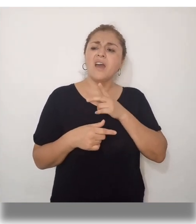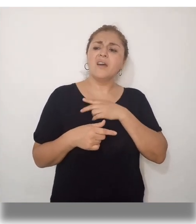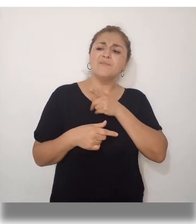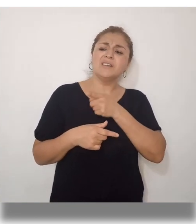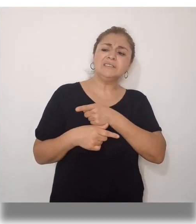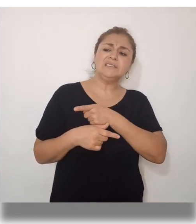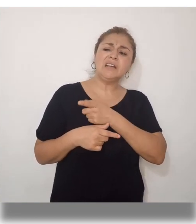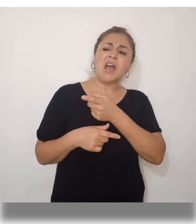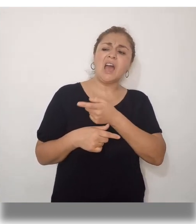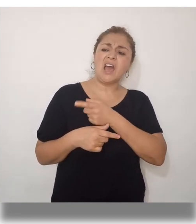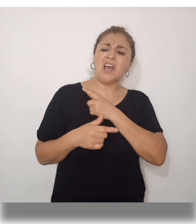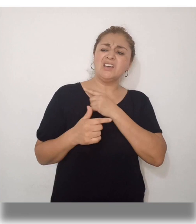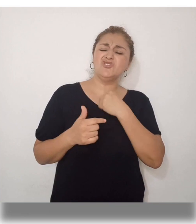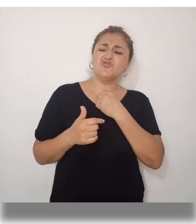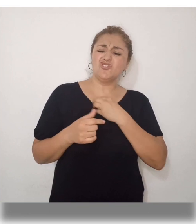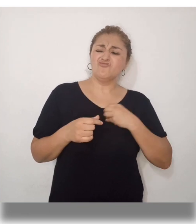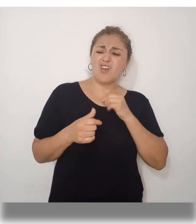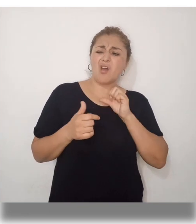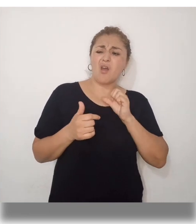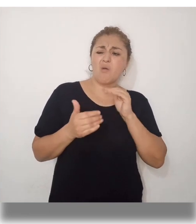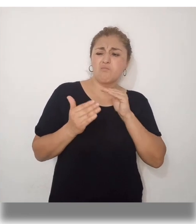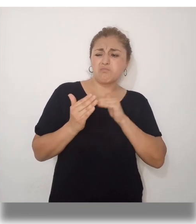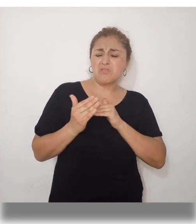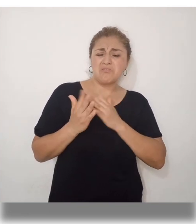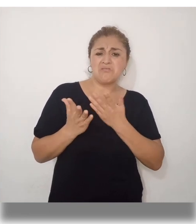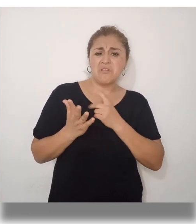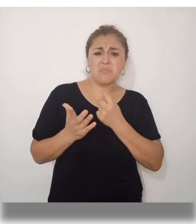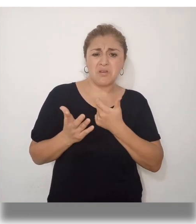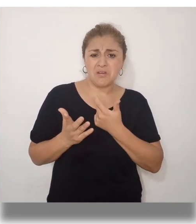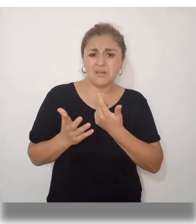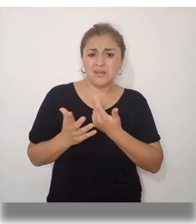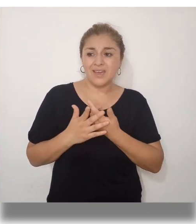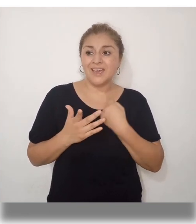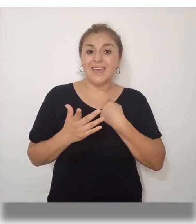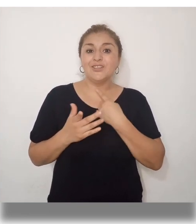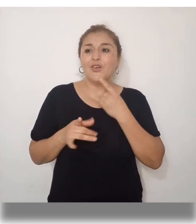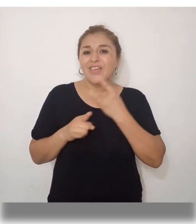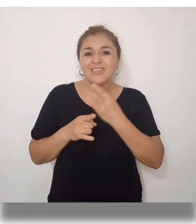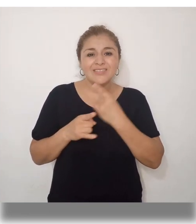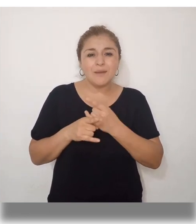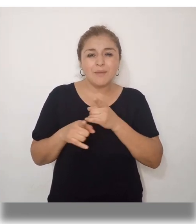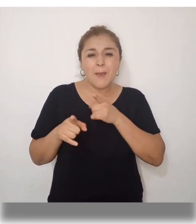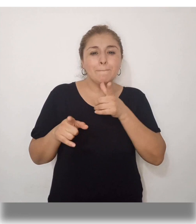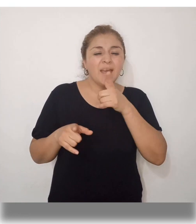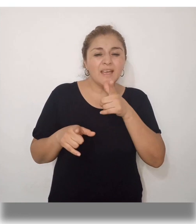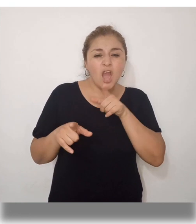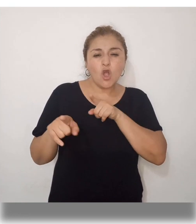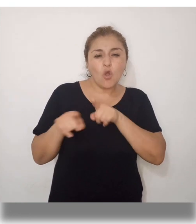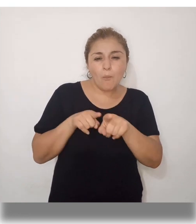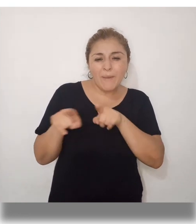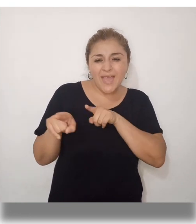disminuido y allí aparecerán los pensamientos como él o ella es mejor que